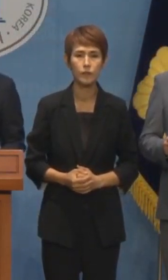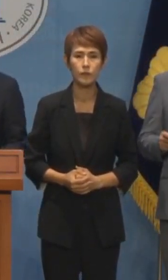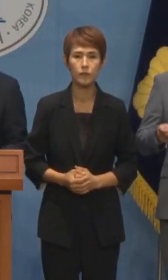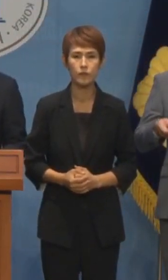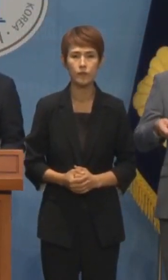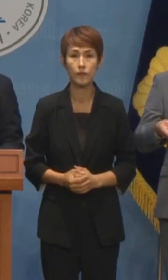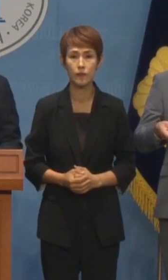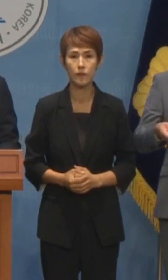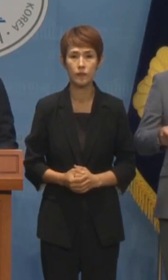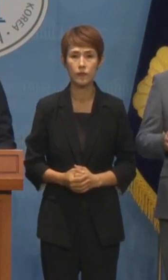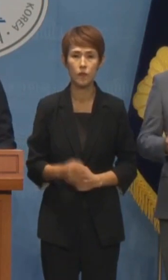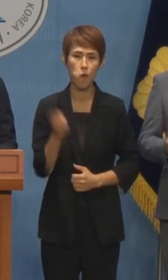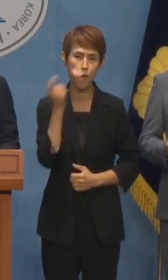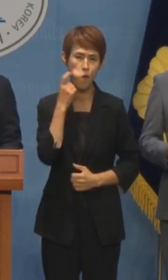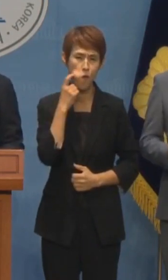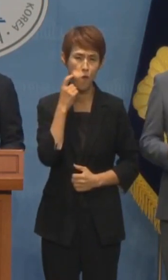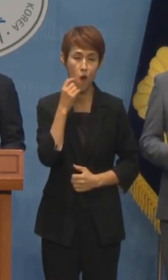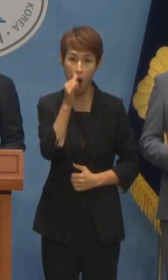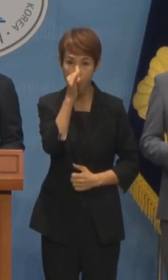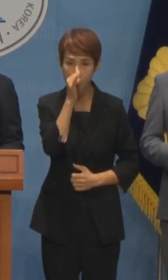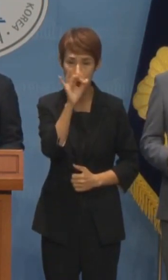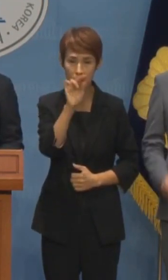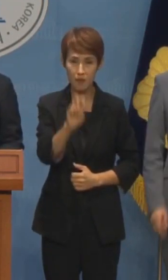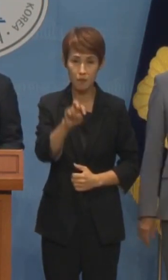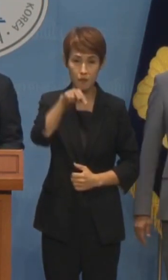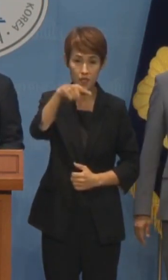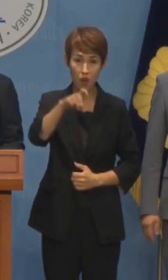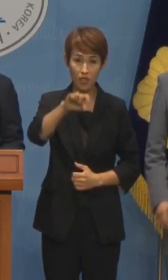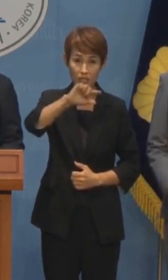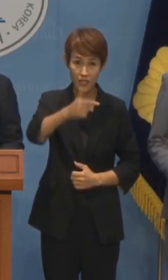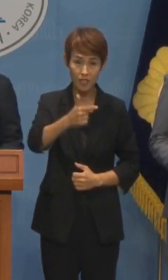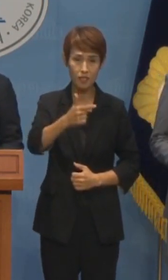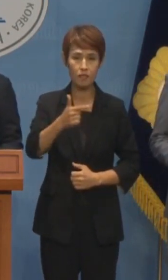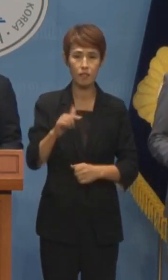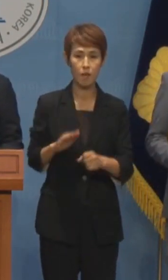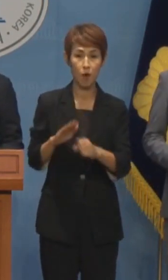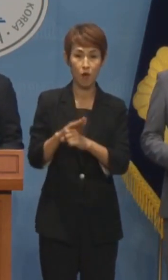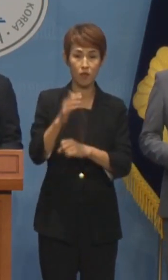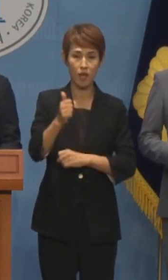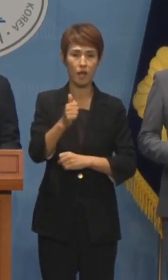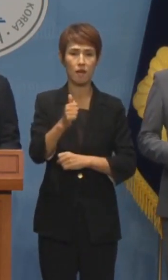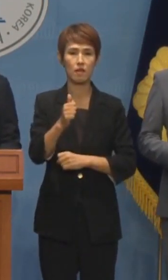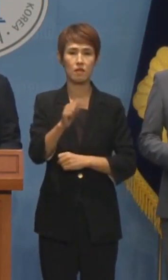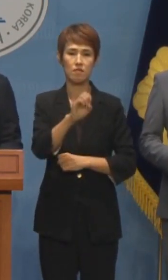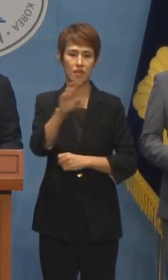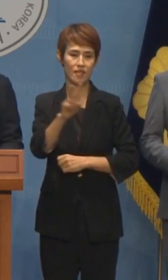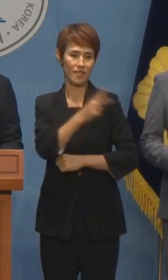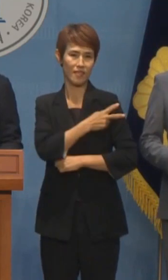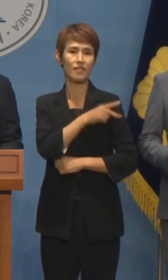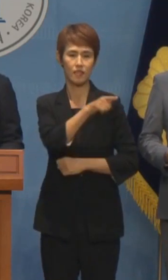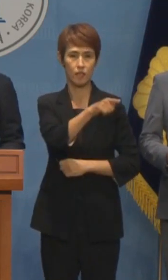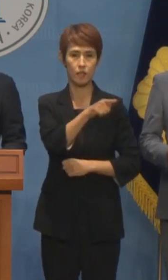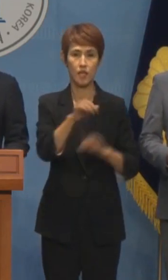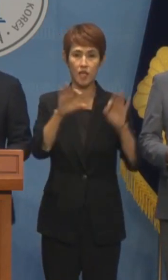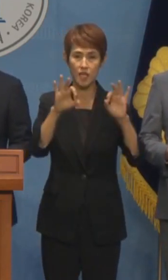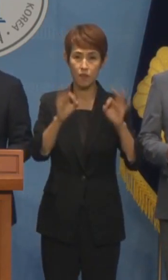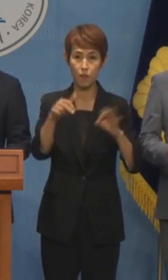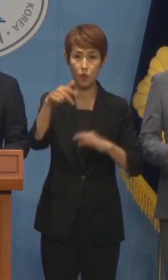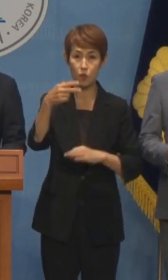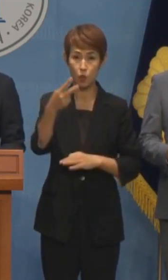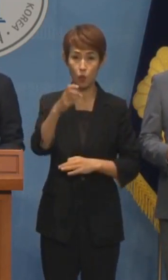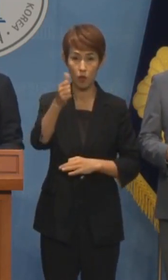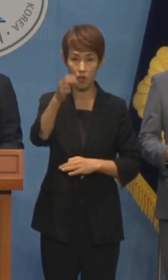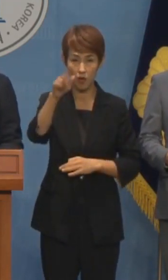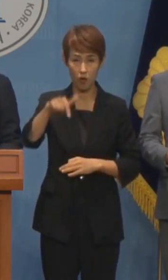셋째, 위증을 한 증인은 임성근 전 해병대 1사단장, 김동혁 국방부